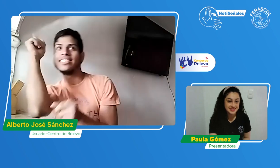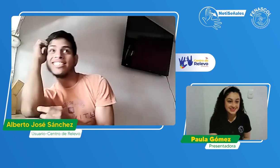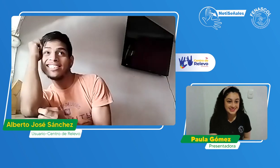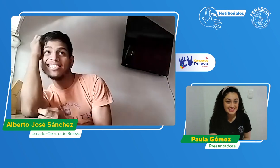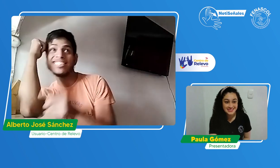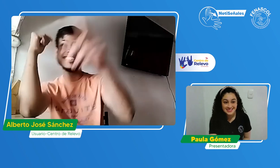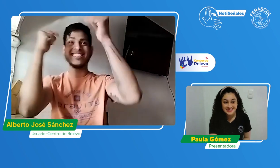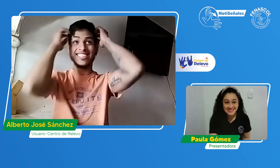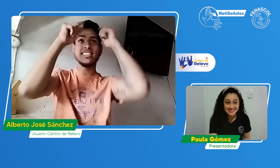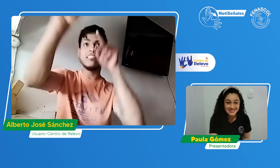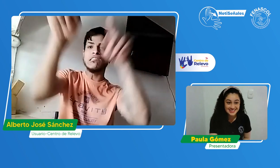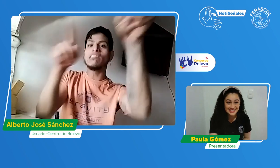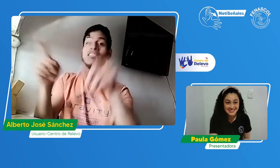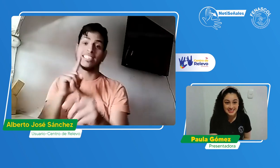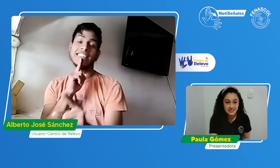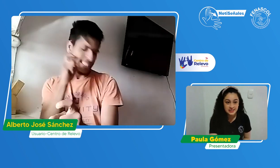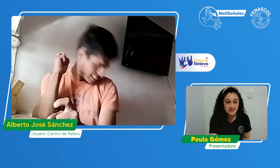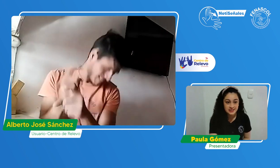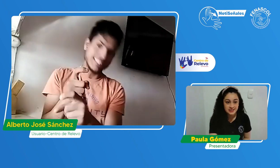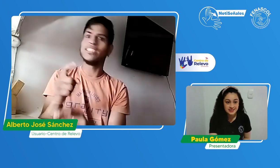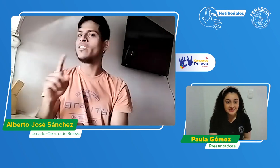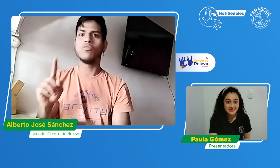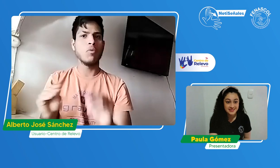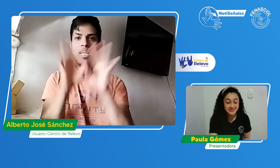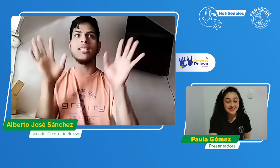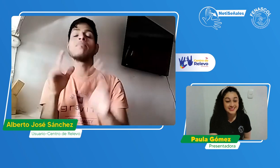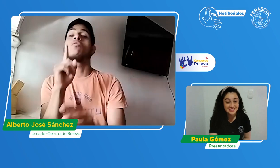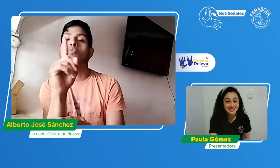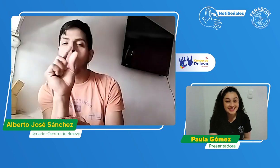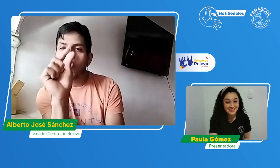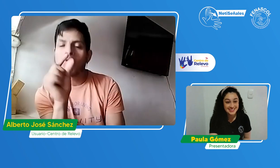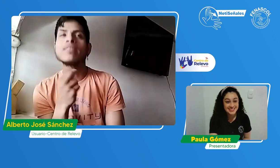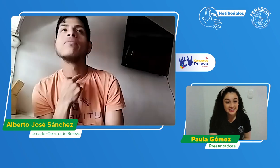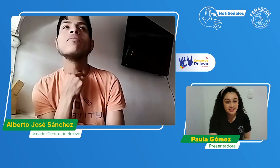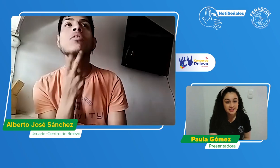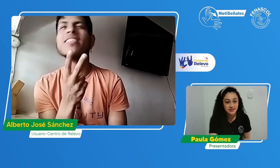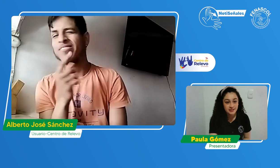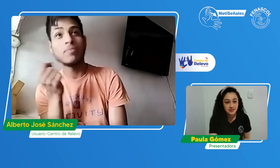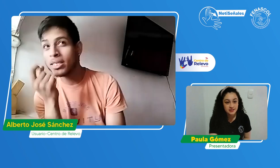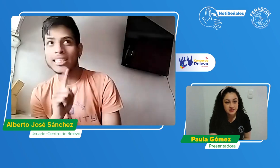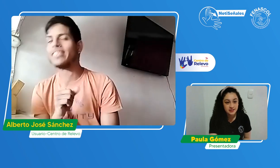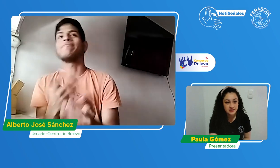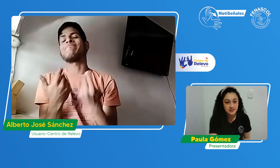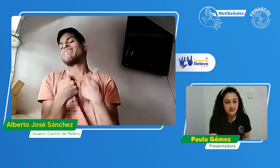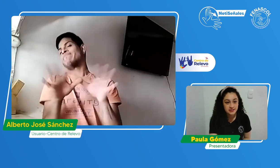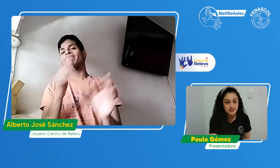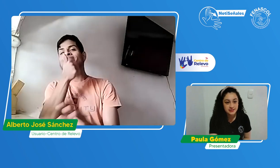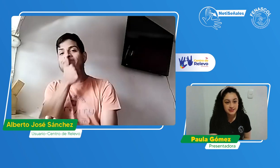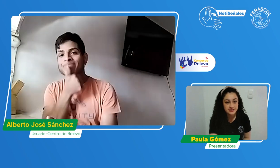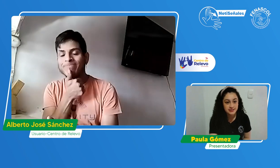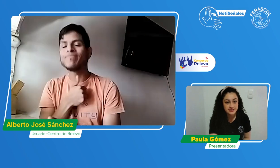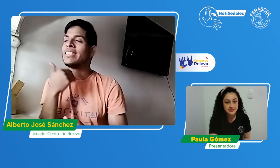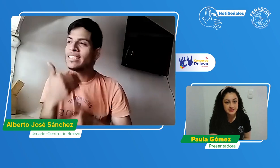Por más que nos esforcemos es muy difícil y también podemos tratar de oralizar y tampoco nos